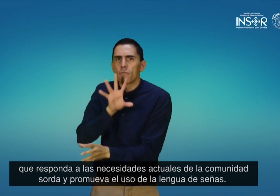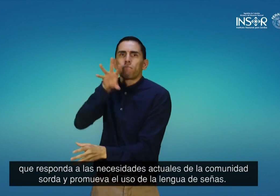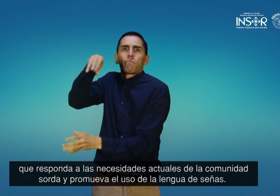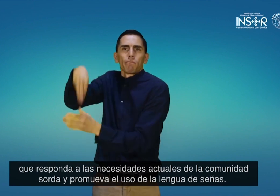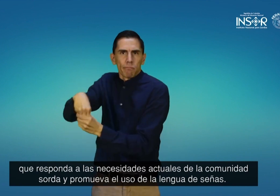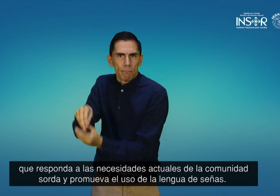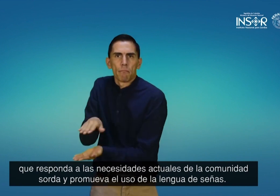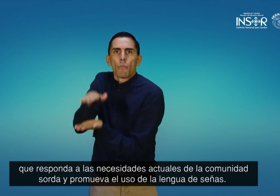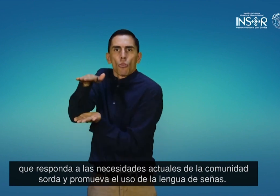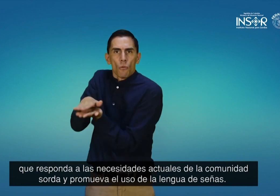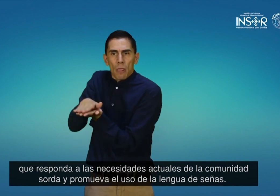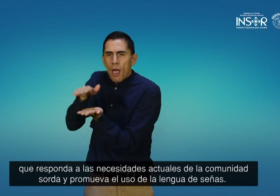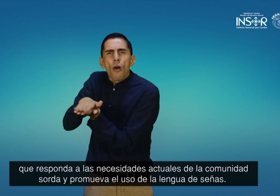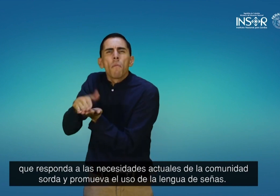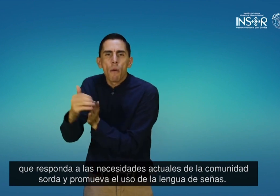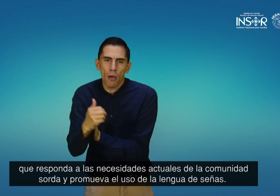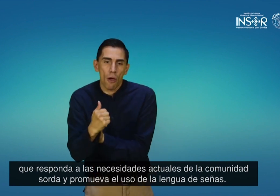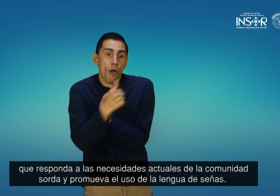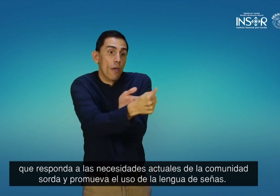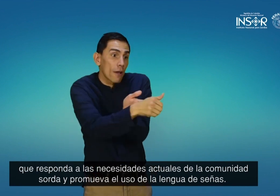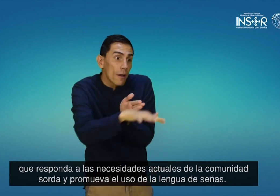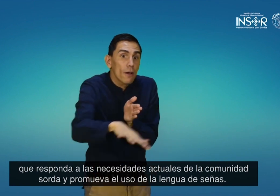promueva el uso de la lengua de señas.